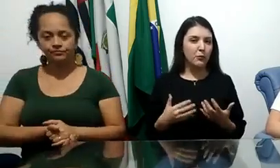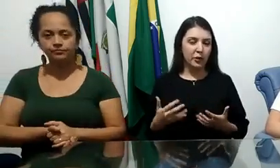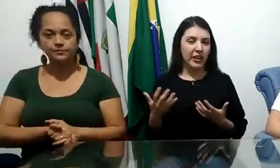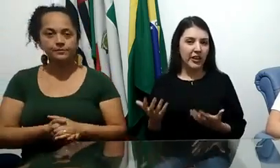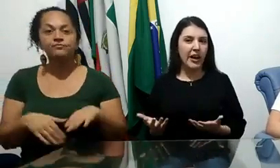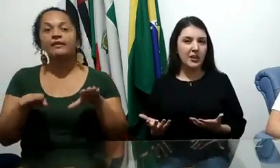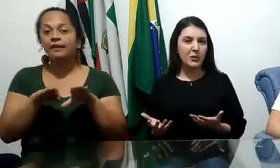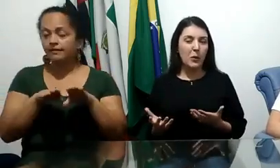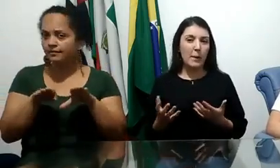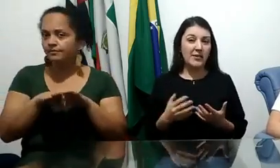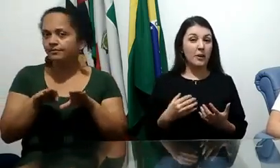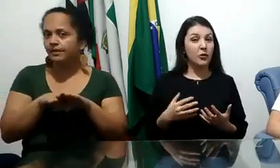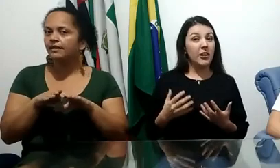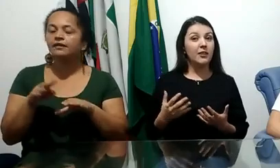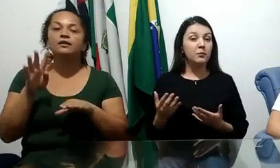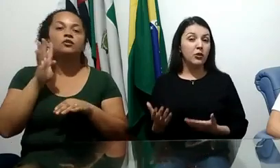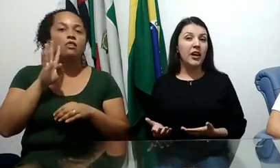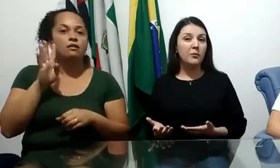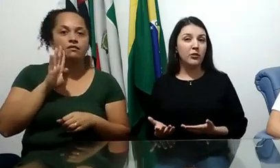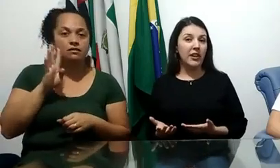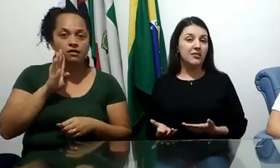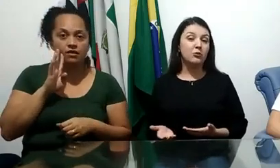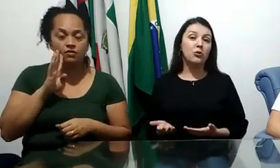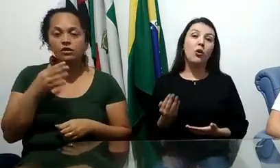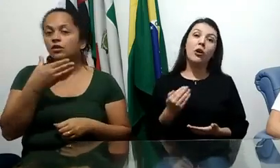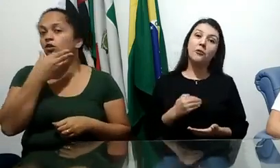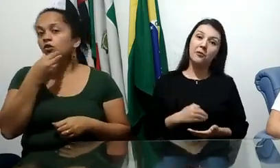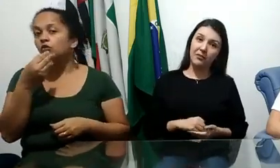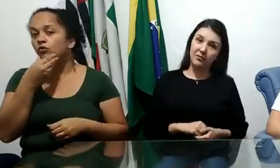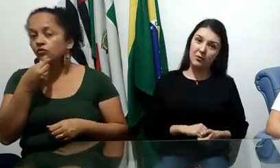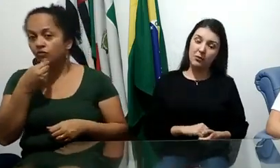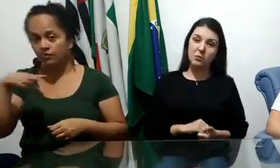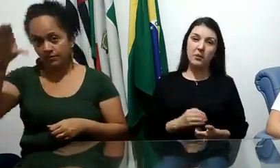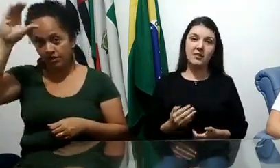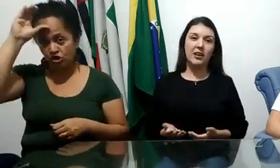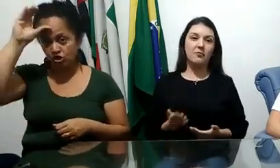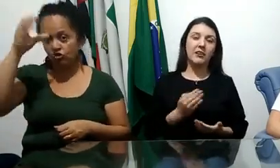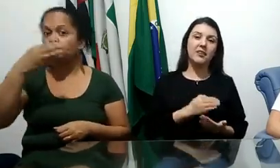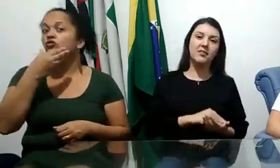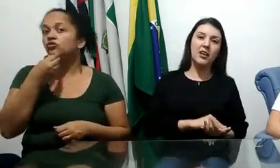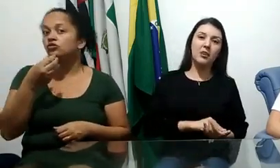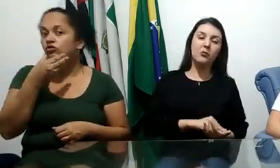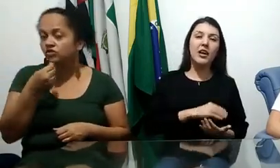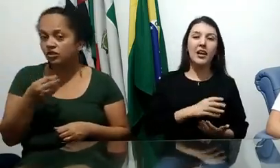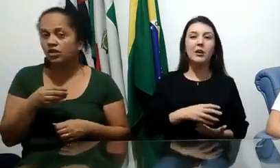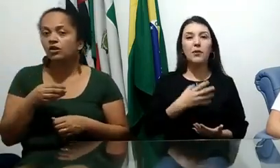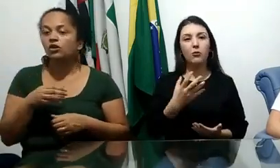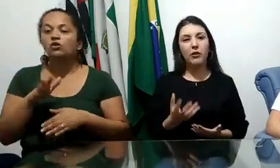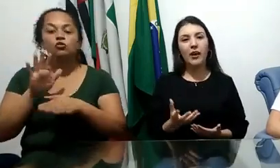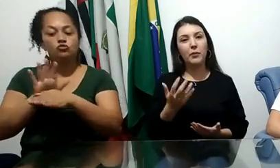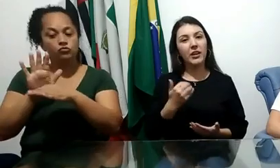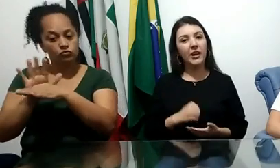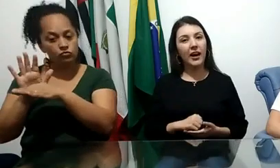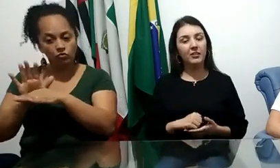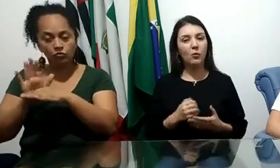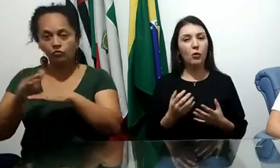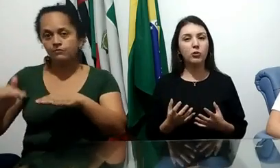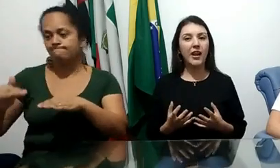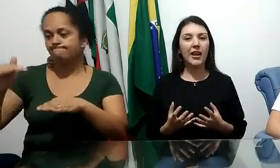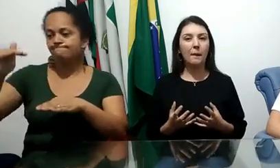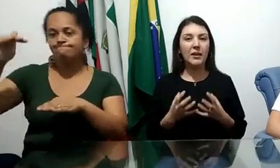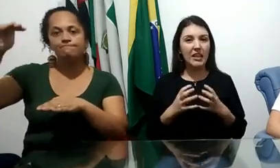por Mordecai, mas ela foi criada por ele porque ela se tornou órfã. Os pais dela faleceram, ele pegou ela para criar.